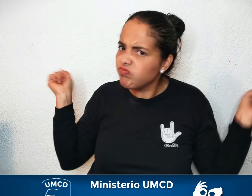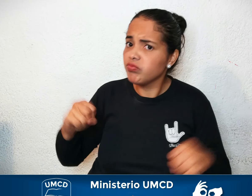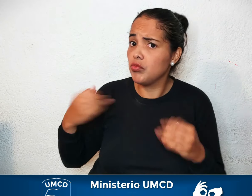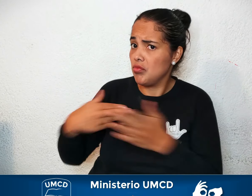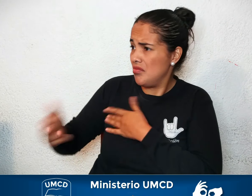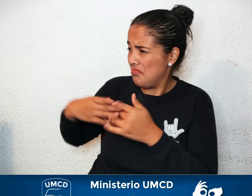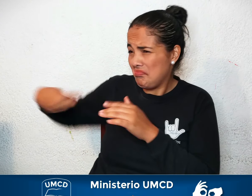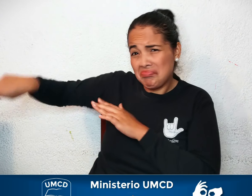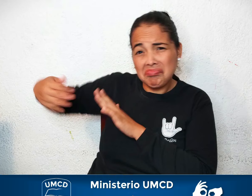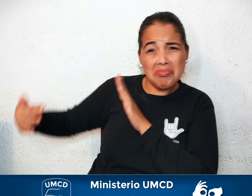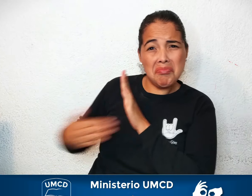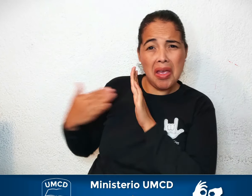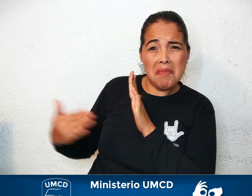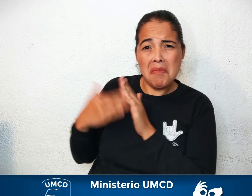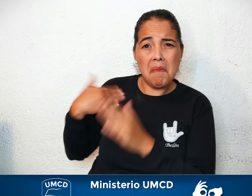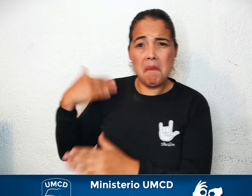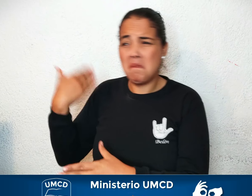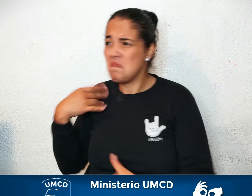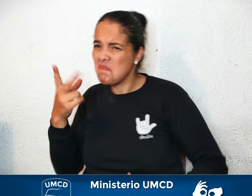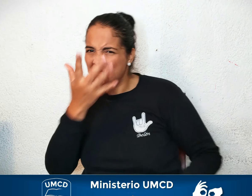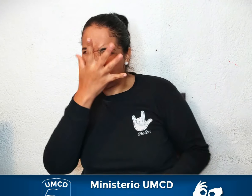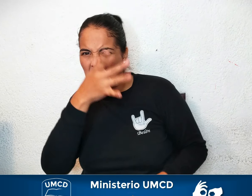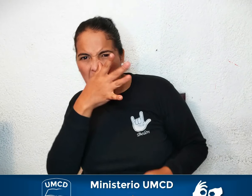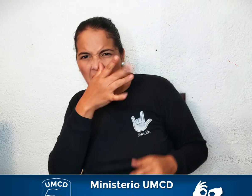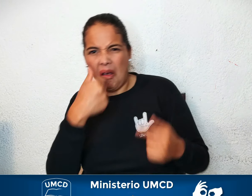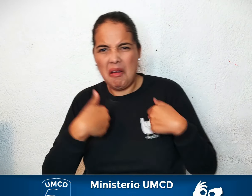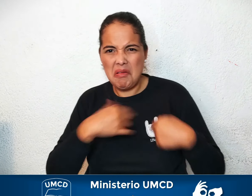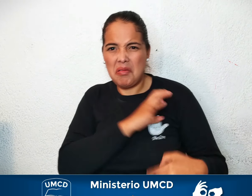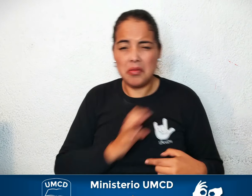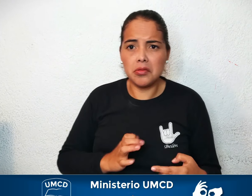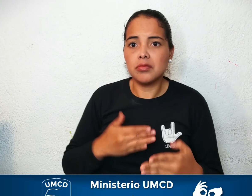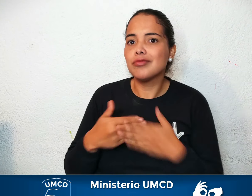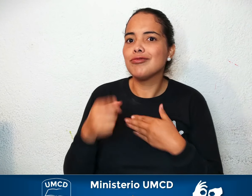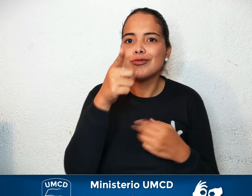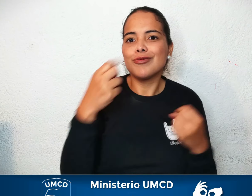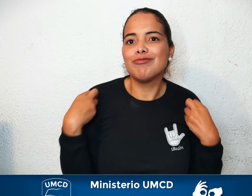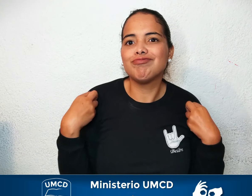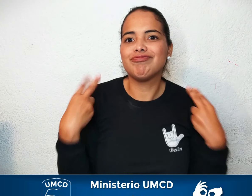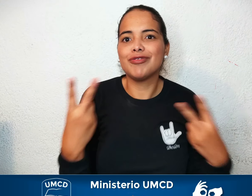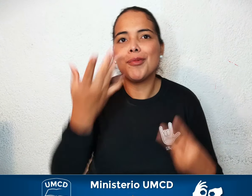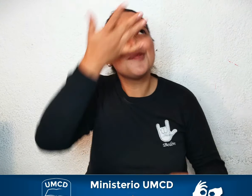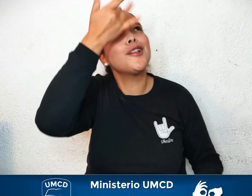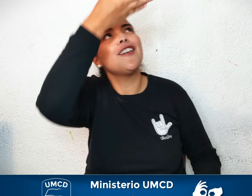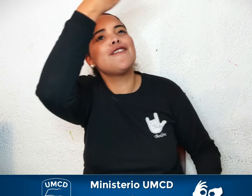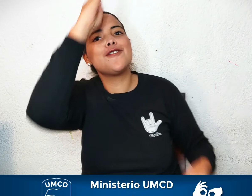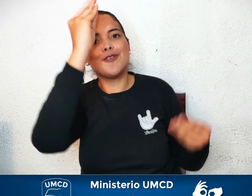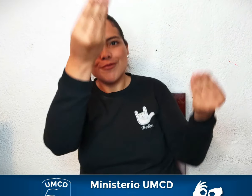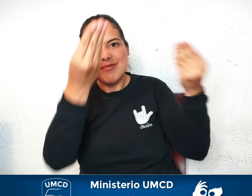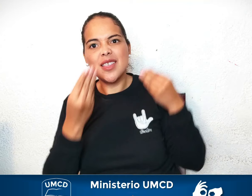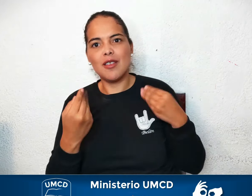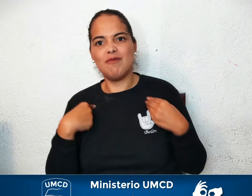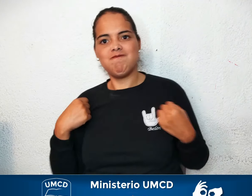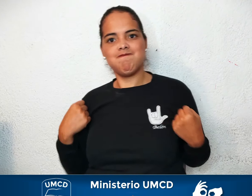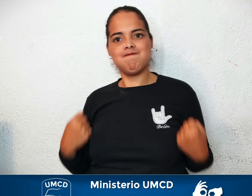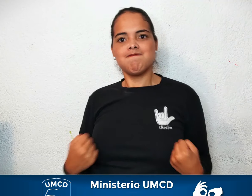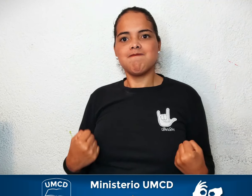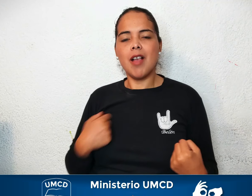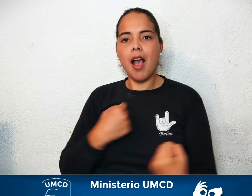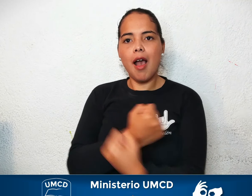poder enfrentar esto con valor, con osadía. Nos dio, recuerda esto,